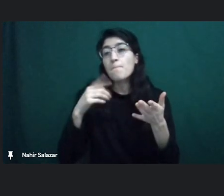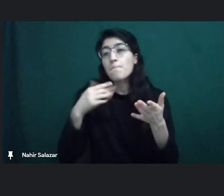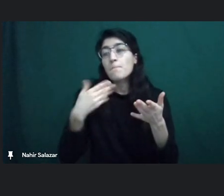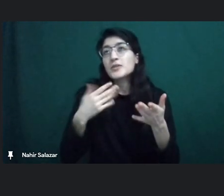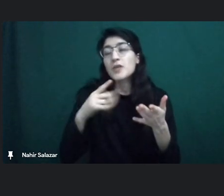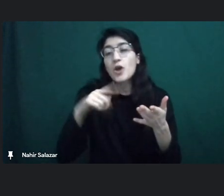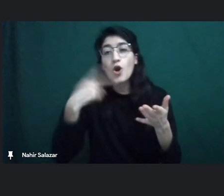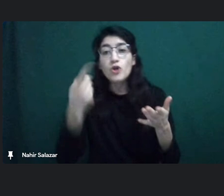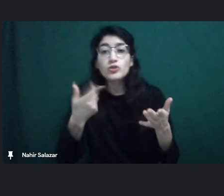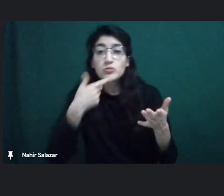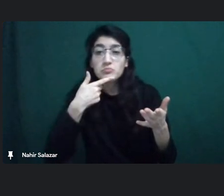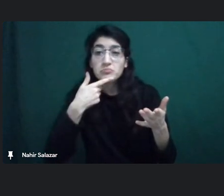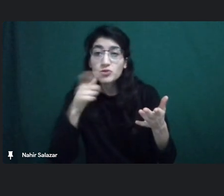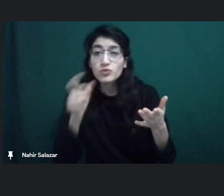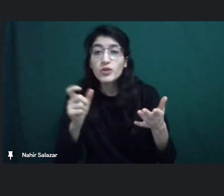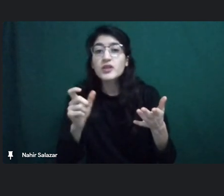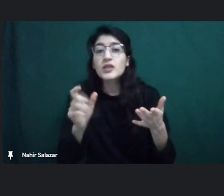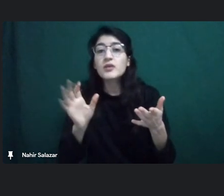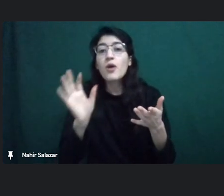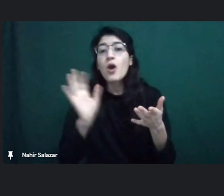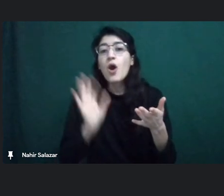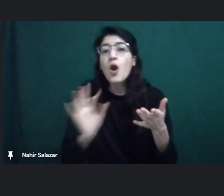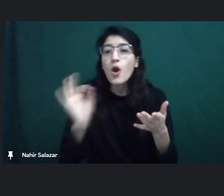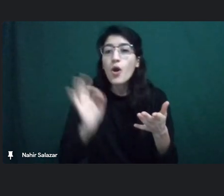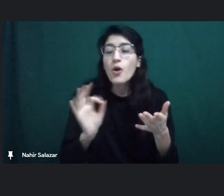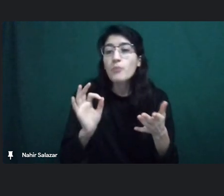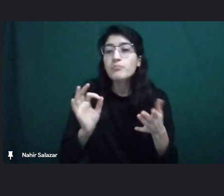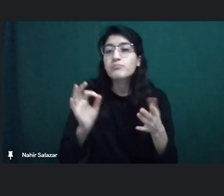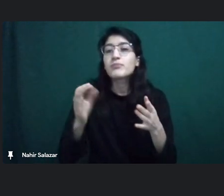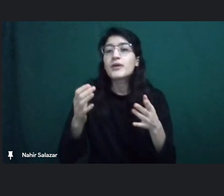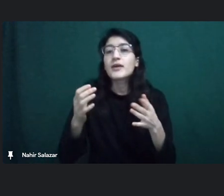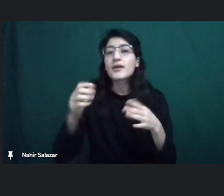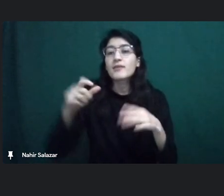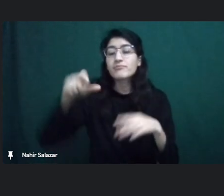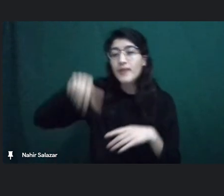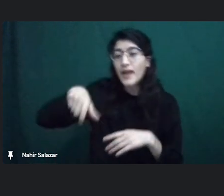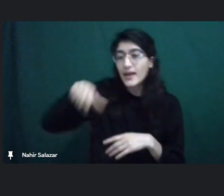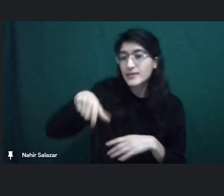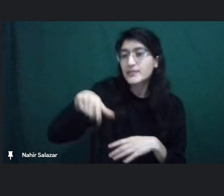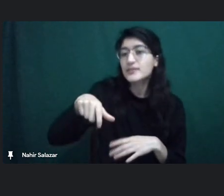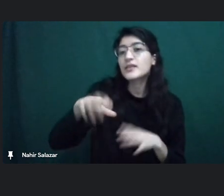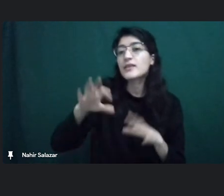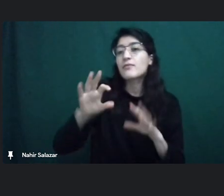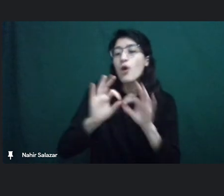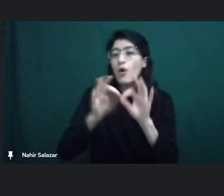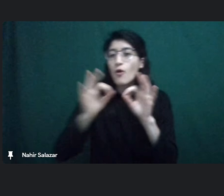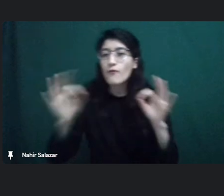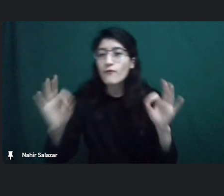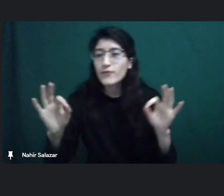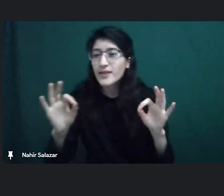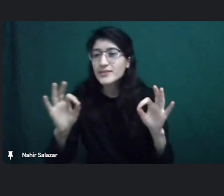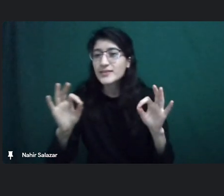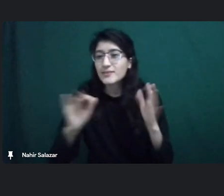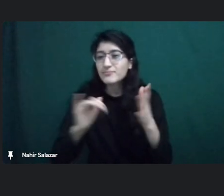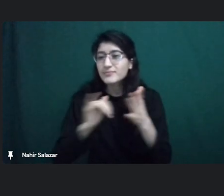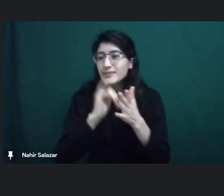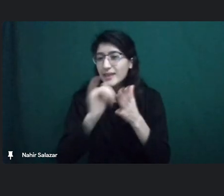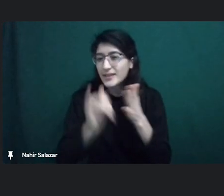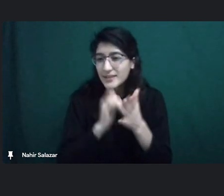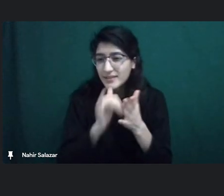un adjetivo o una frase descriptiva, como por ejemplo habíamos visto developing countries,